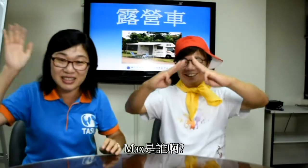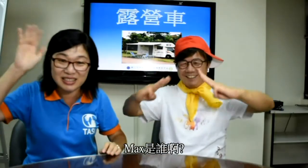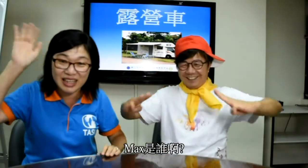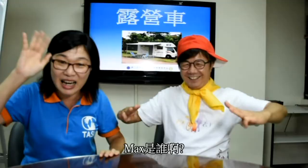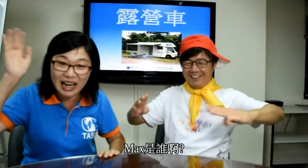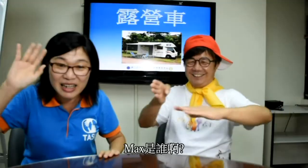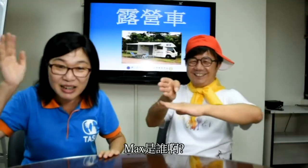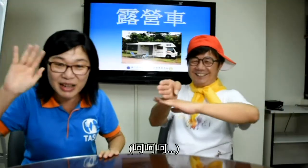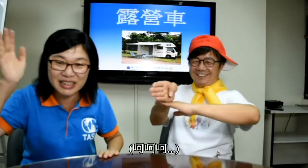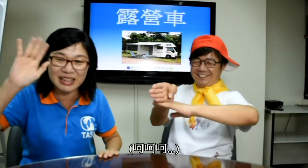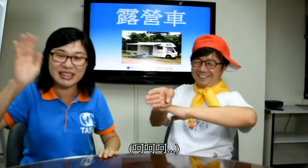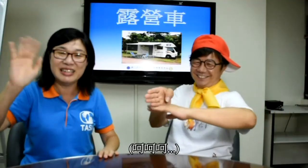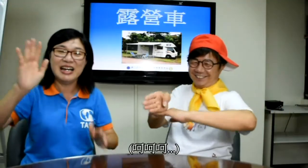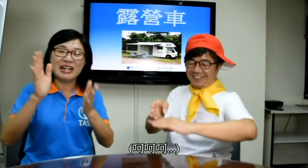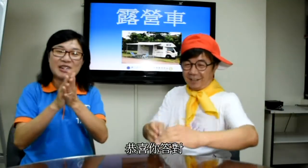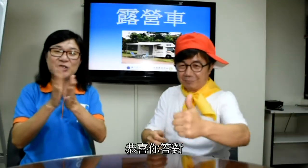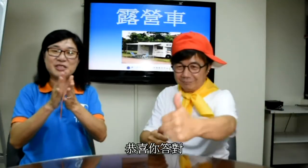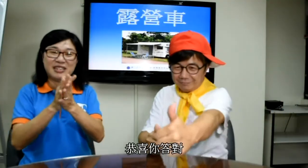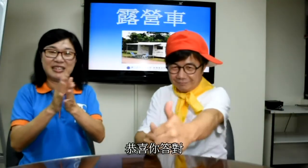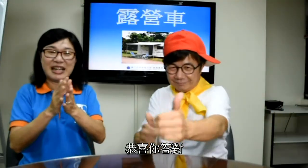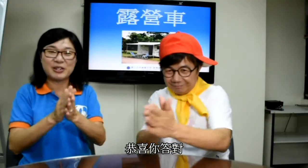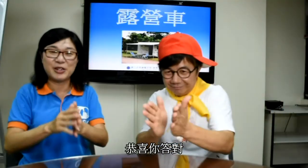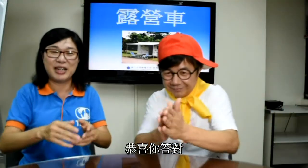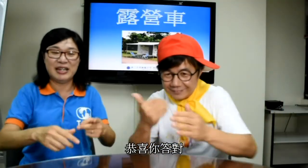谁啊？恭喜你答对。